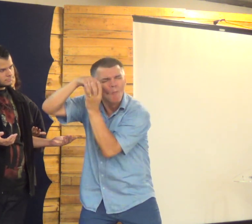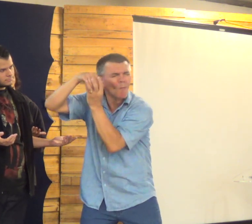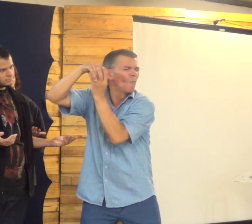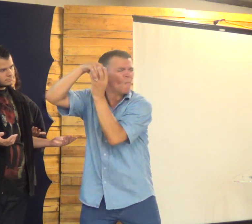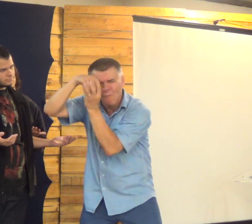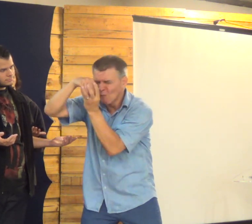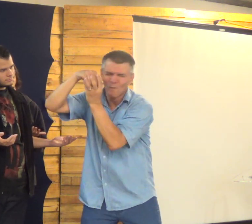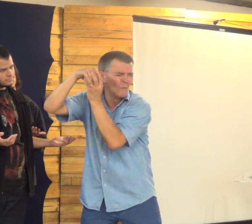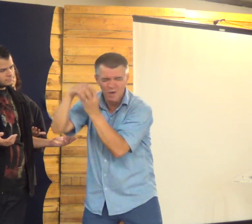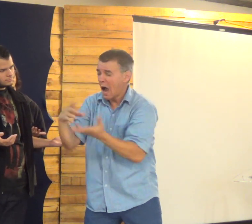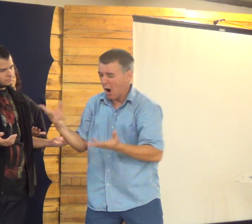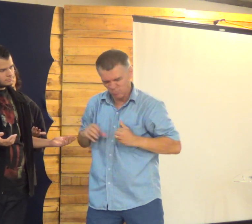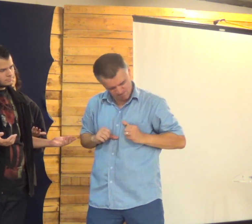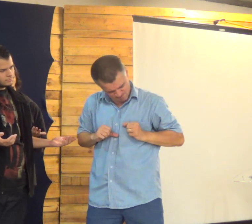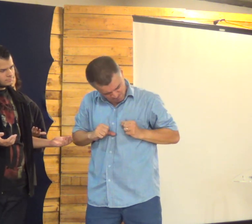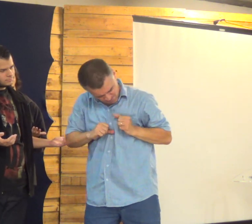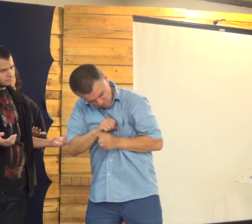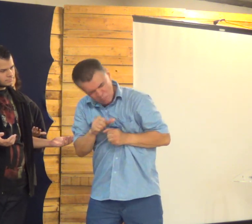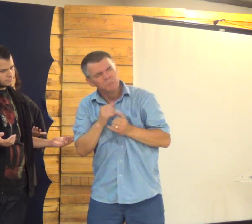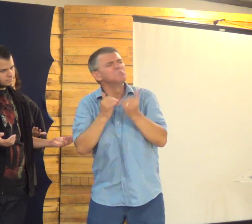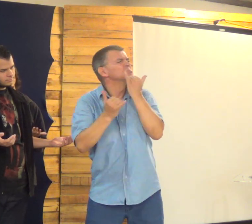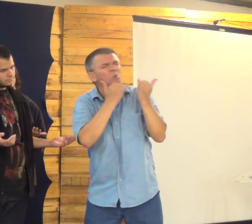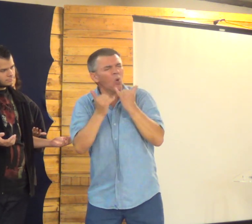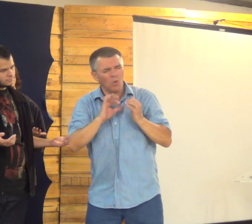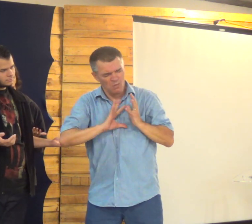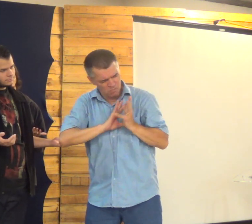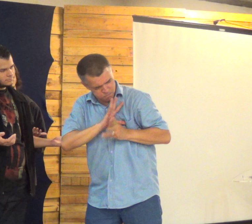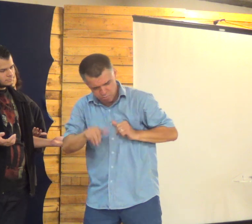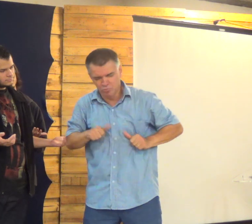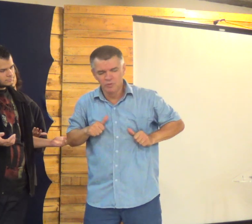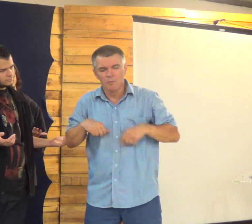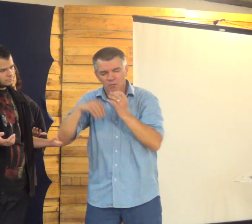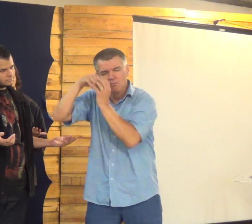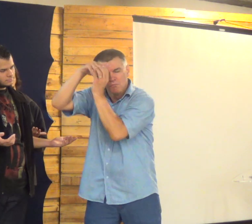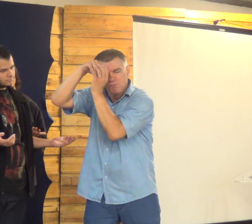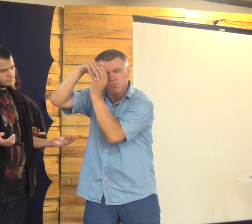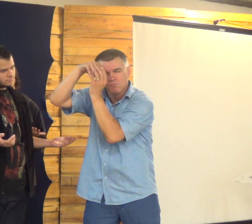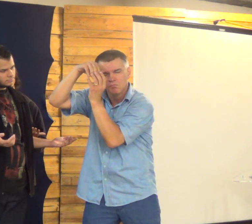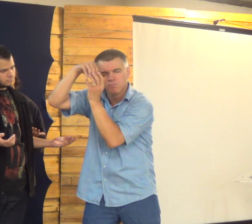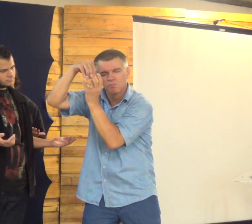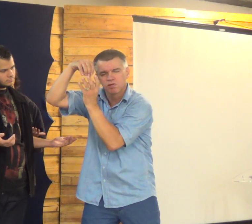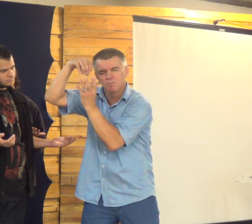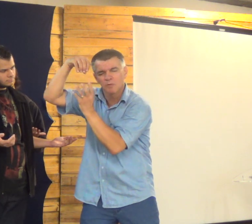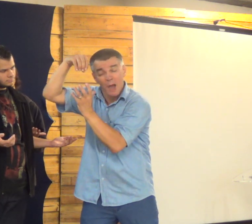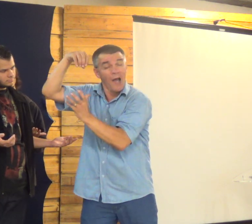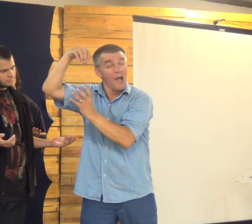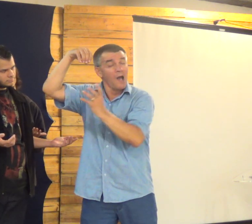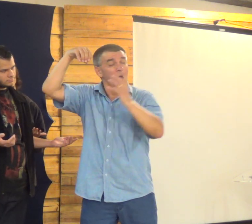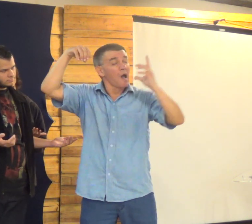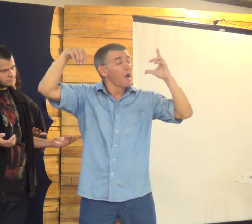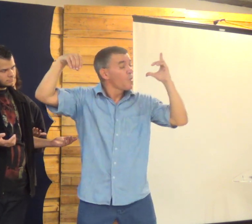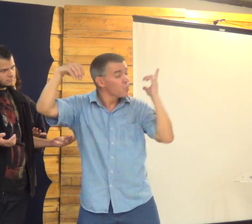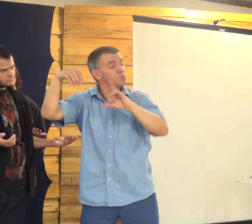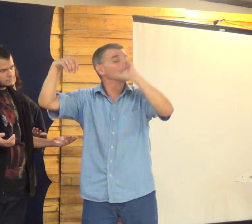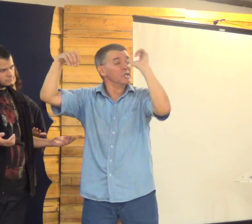ruim Engordado no coração Se o fruto não cresce Se ele não nasce Eu posso ao Senhor Dê esse poder A eles também